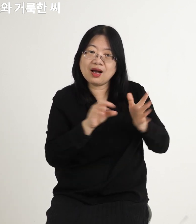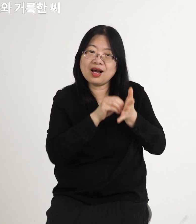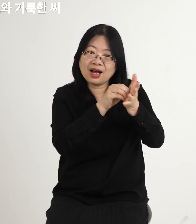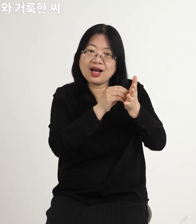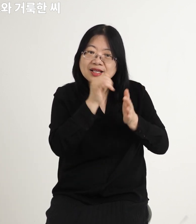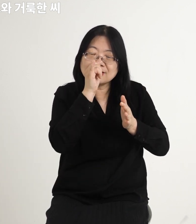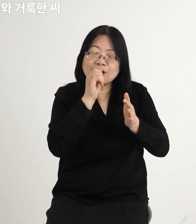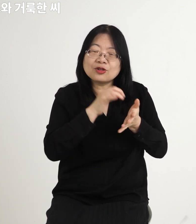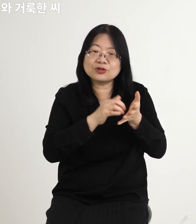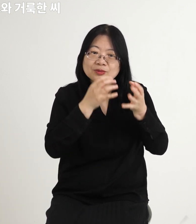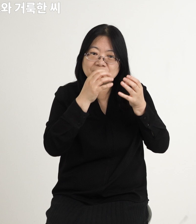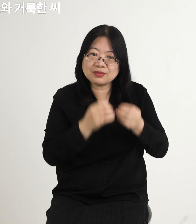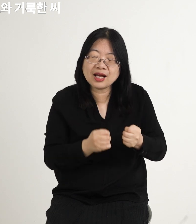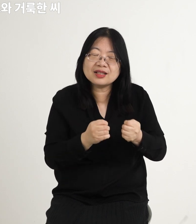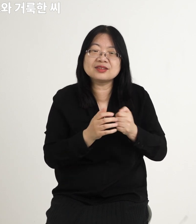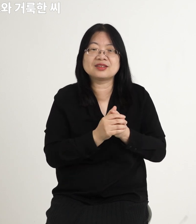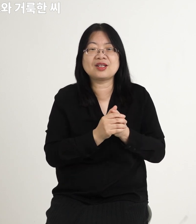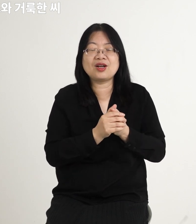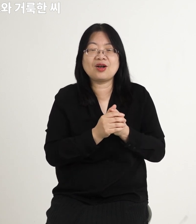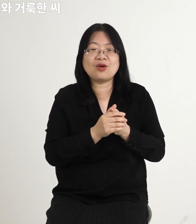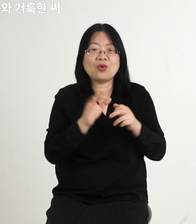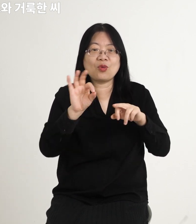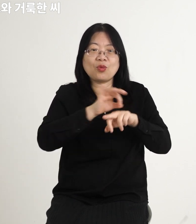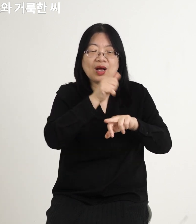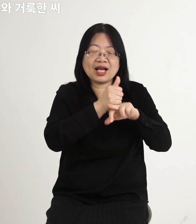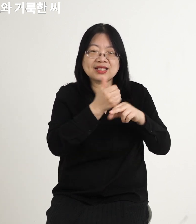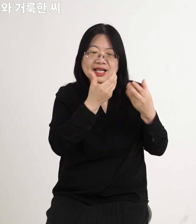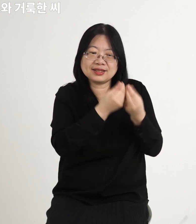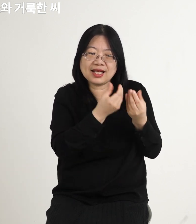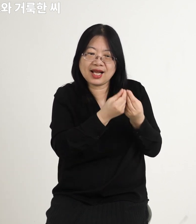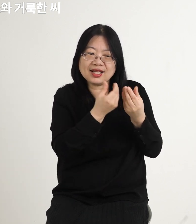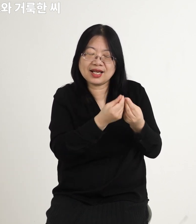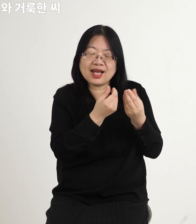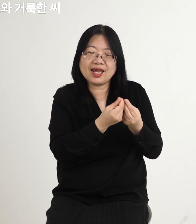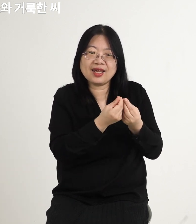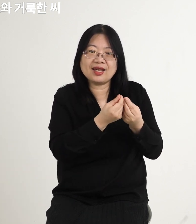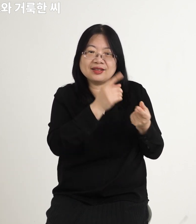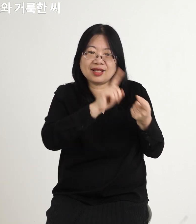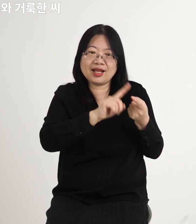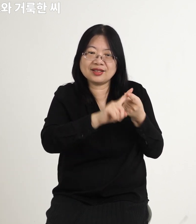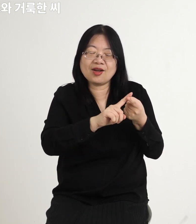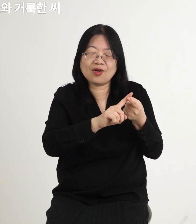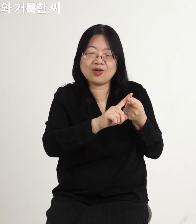등장했던 수많은 시청각 자료들을 테스트하기 위해서.